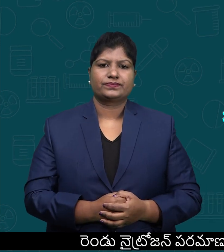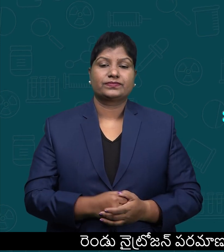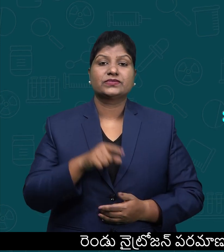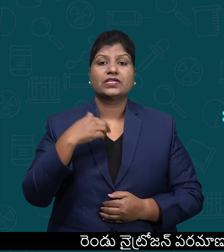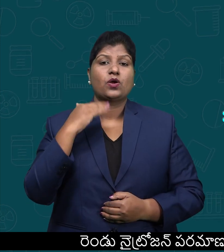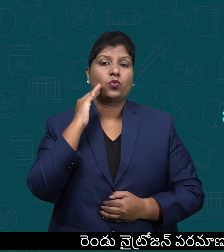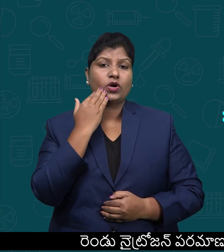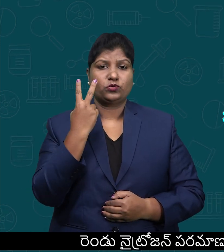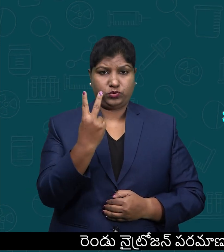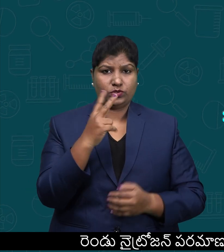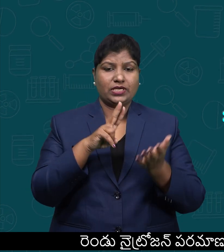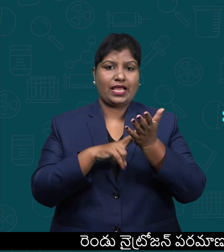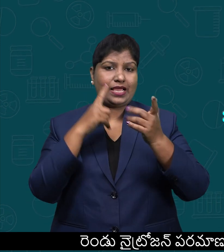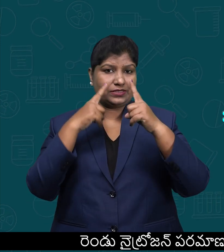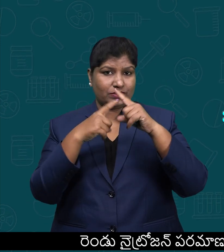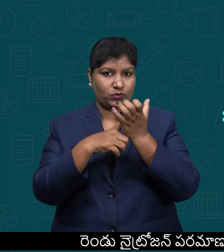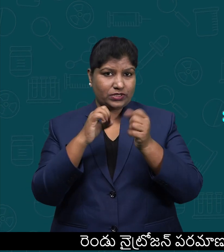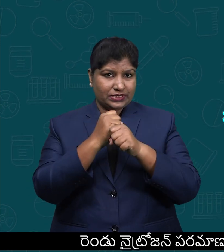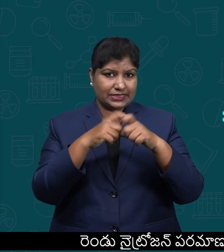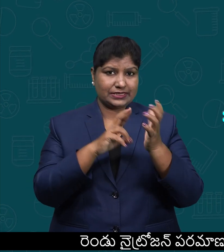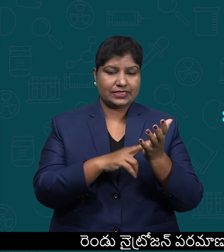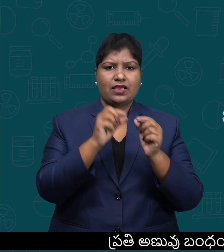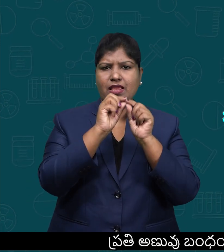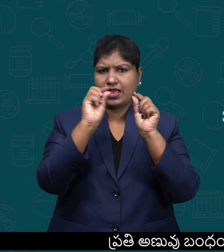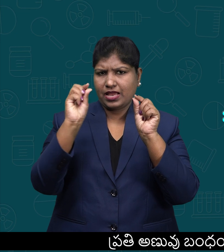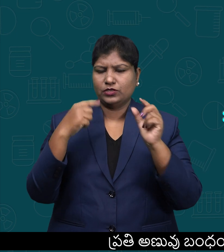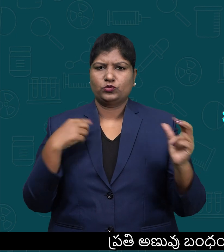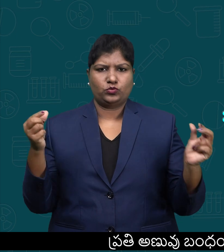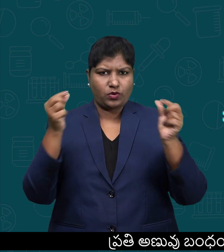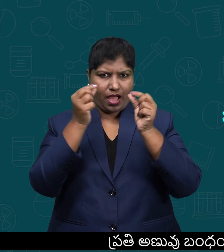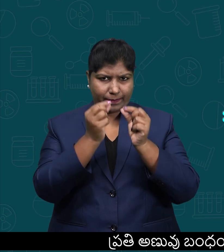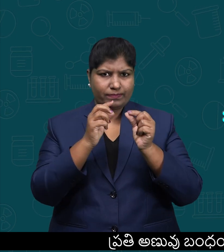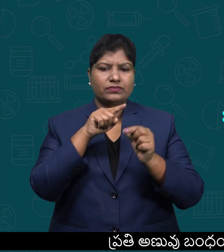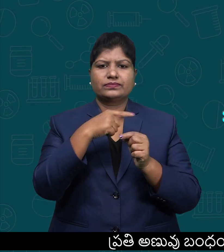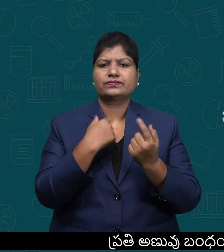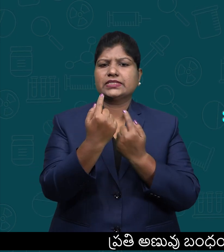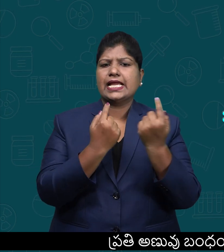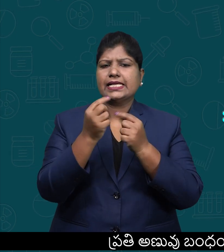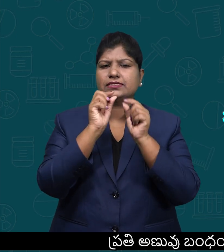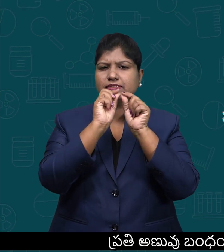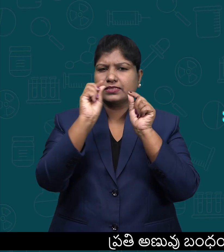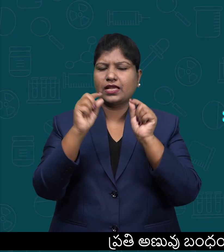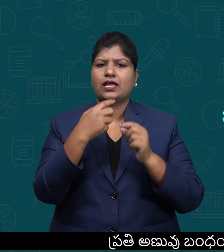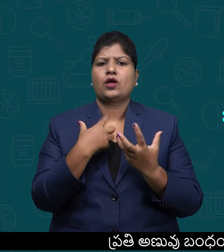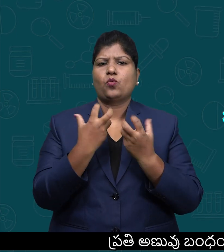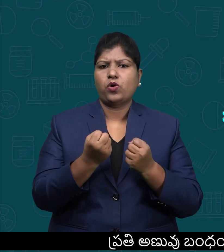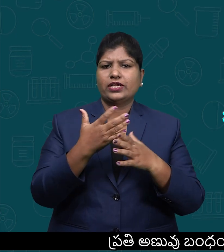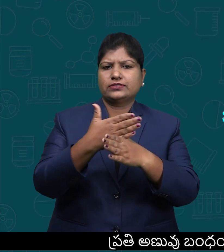పరమాణువులు ఒకదానితో ఒకటి చేరుకున్నప్పుడు ప్రతి అణువు బంధం కోసం 3 ఎలక్ట్రాన్లను అందిస్తుంది.